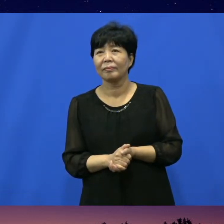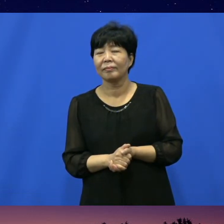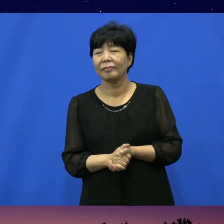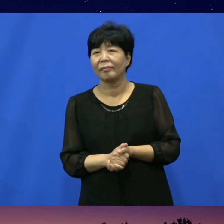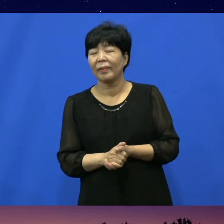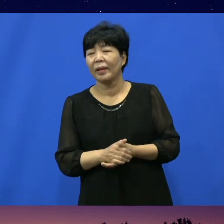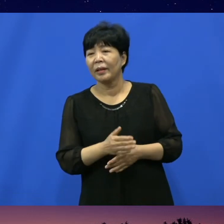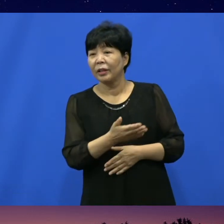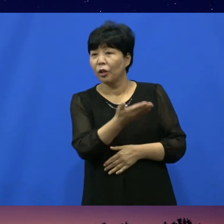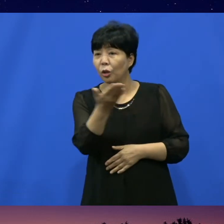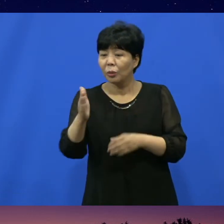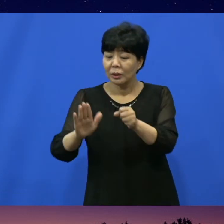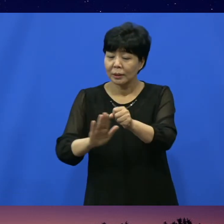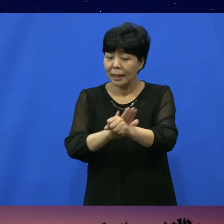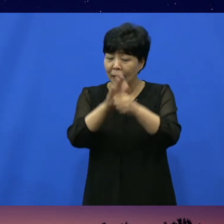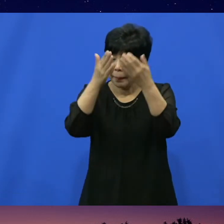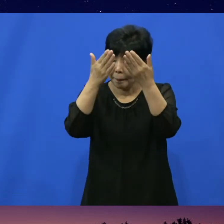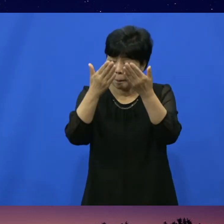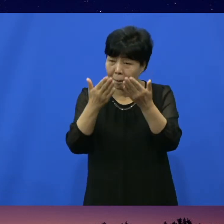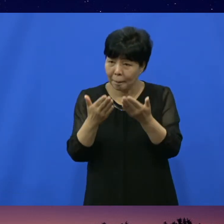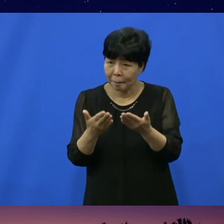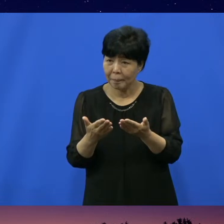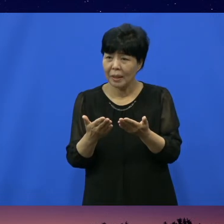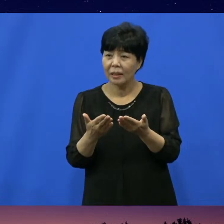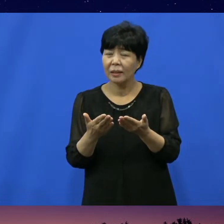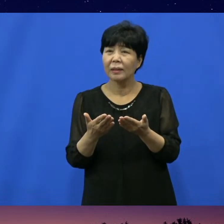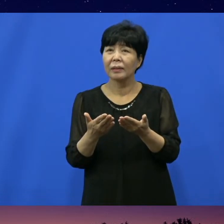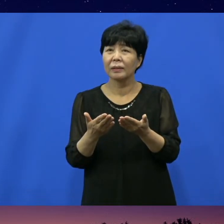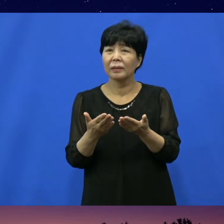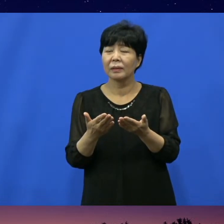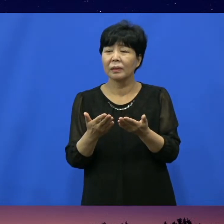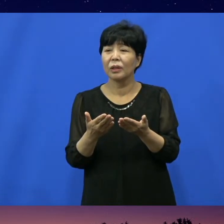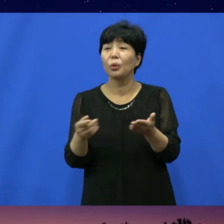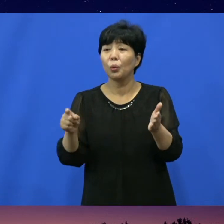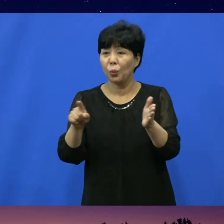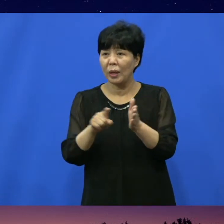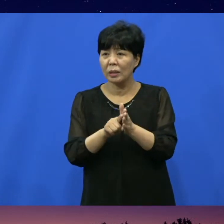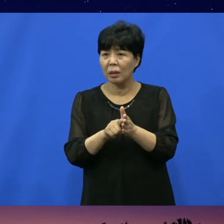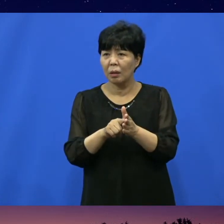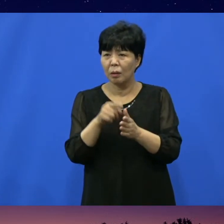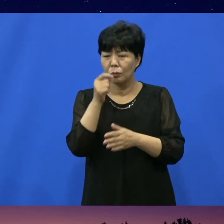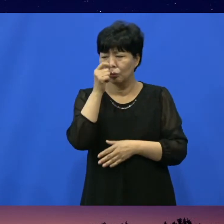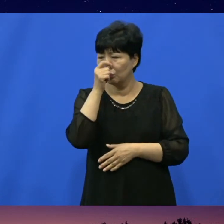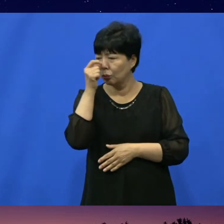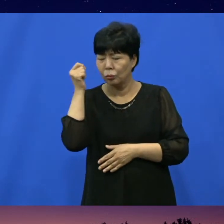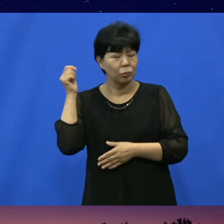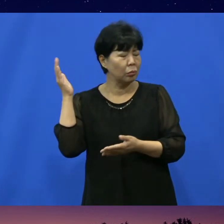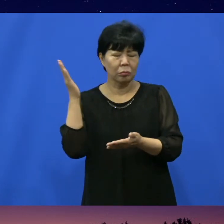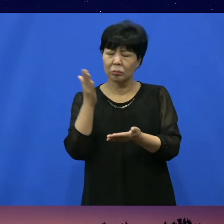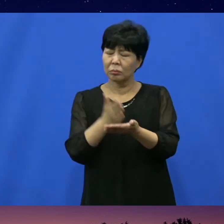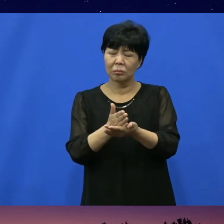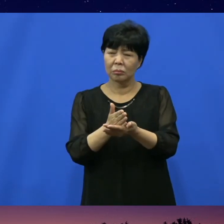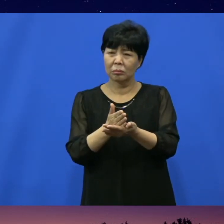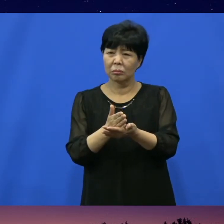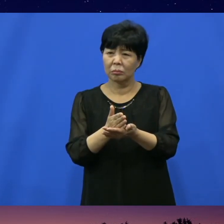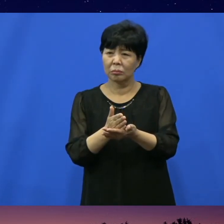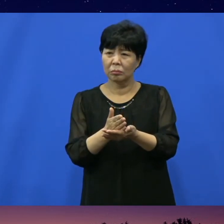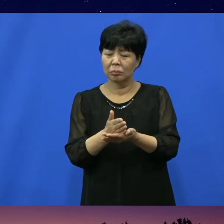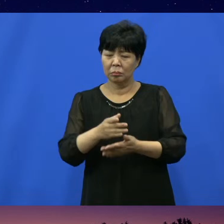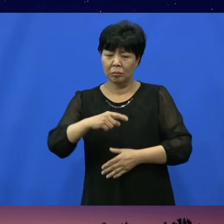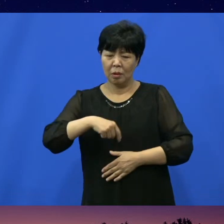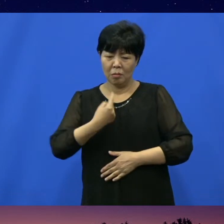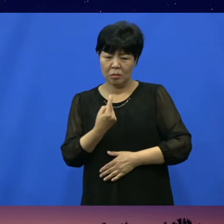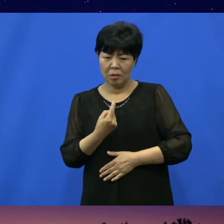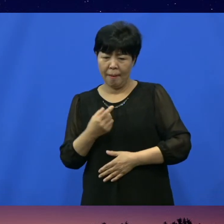그러니까 여러분, 이 사랑을 받는 부분에 있어서는 눈치 볼 것도 없고 남에게 뒤져서도 안 되고 이 사랑을